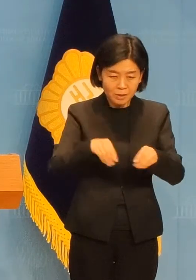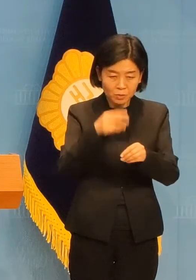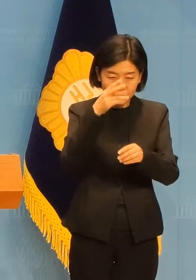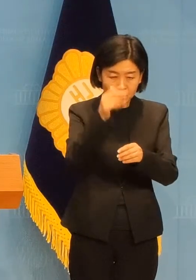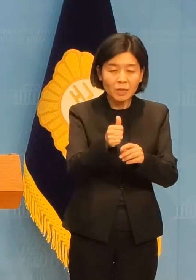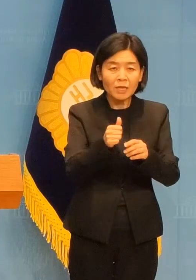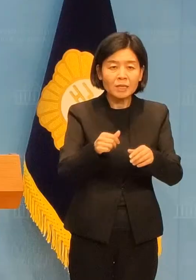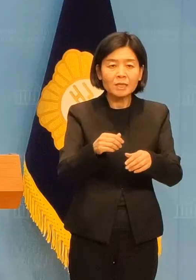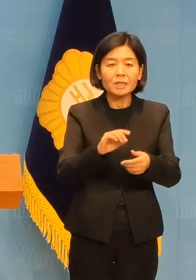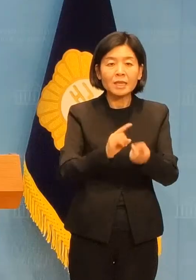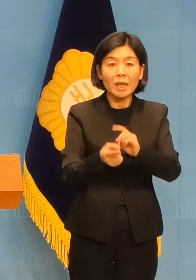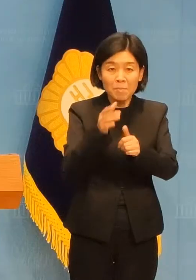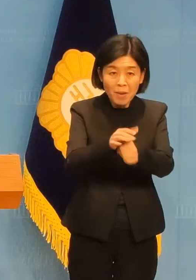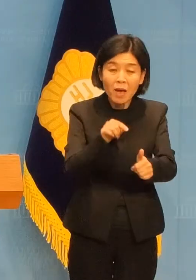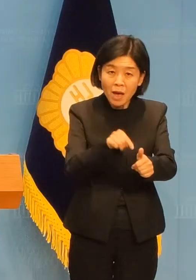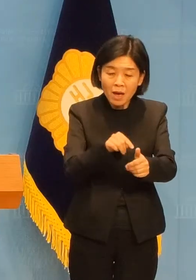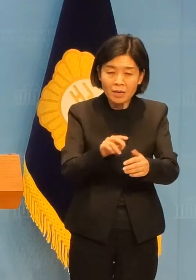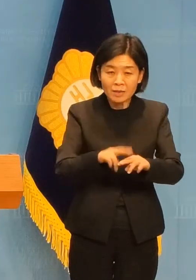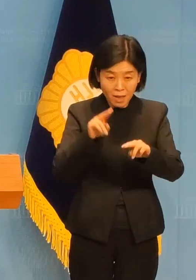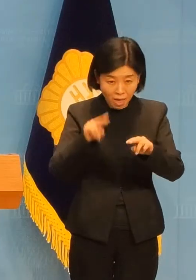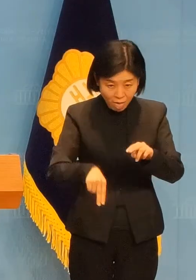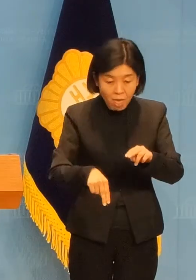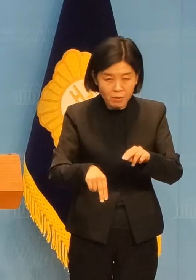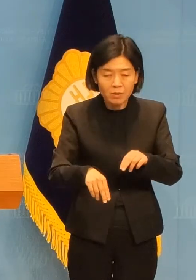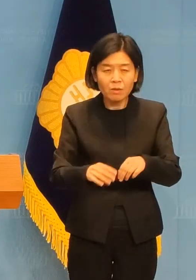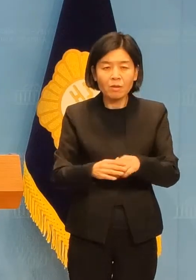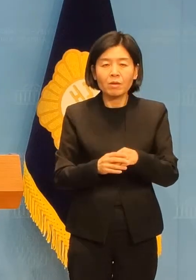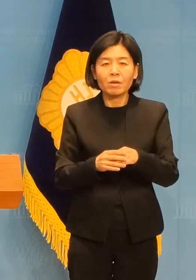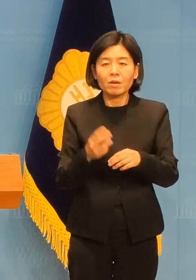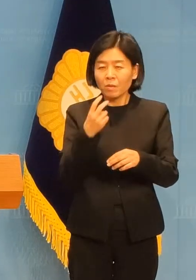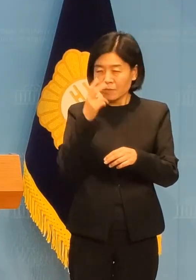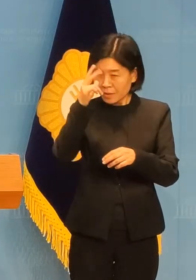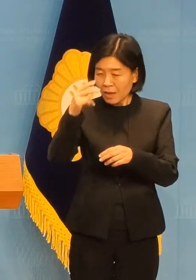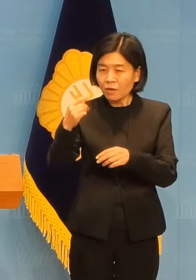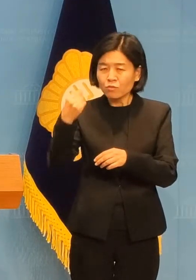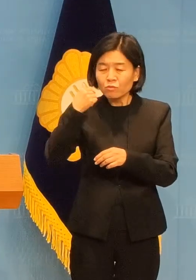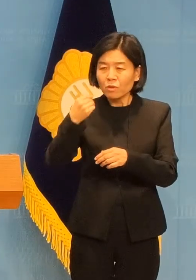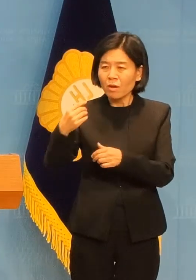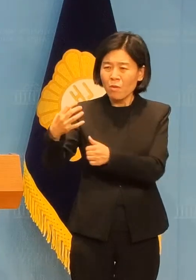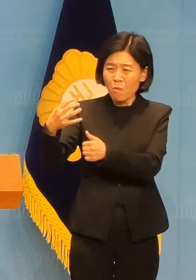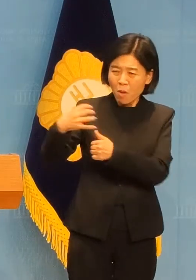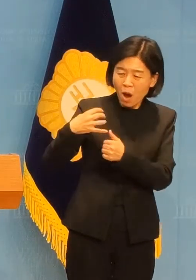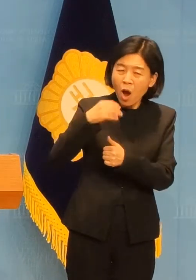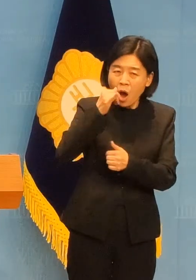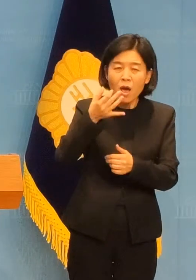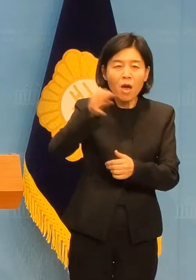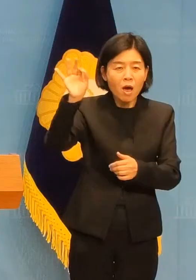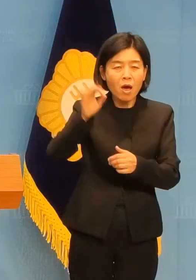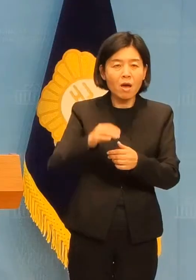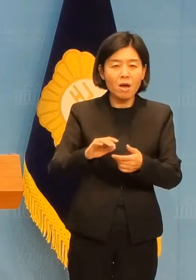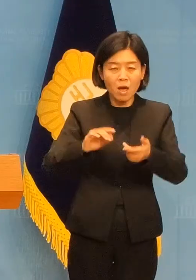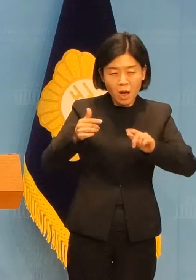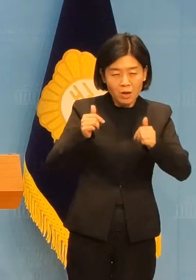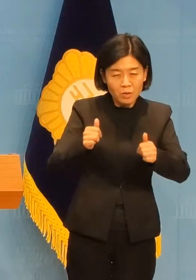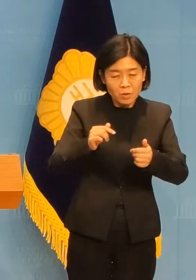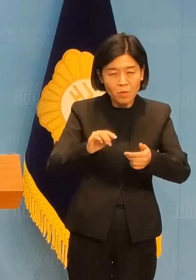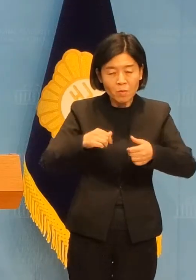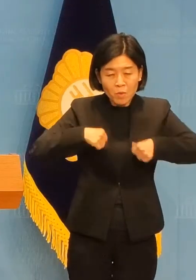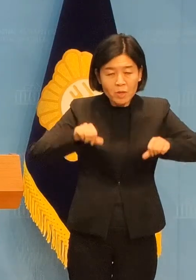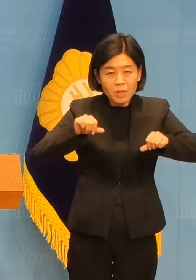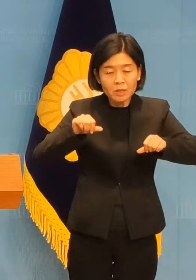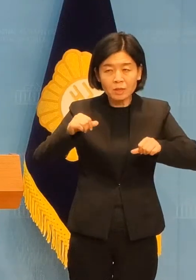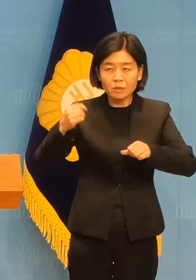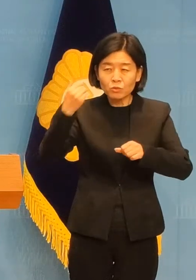현 정권이 검찰의 외압을 행사했다는 것을 인정했고 항소 포기 외압 의혹의 끝은